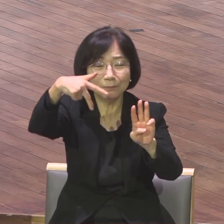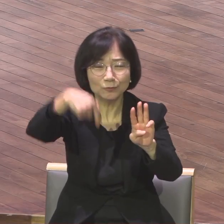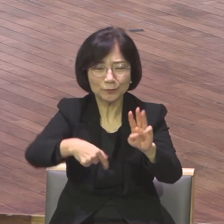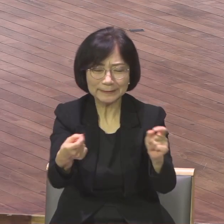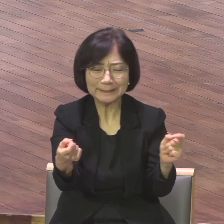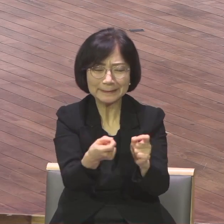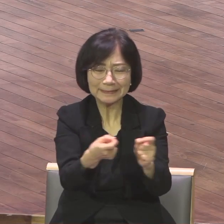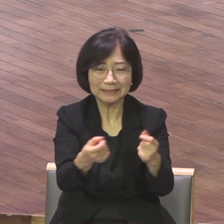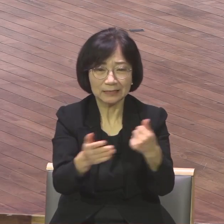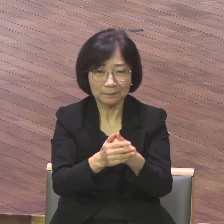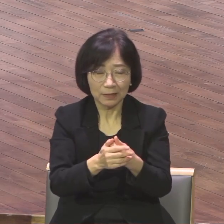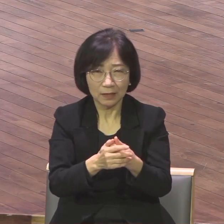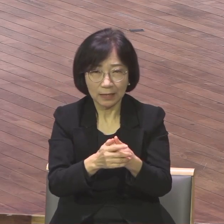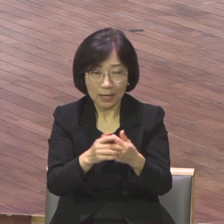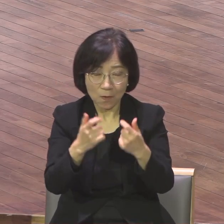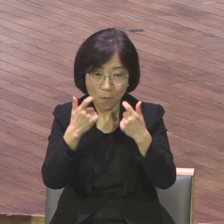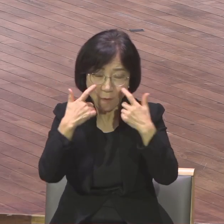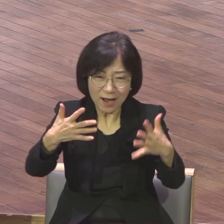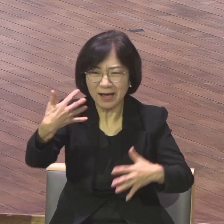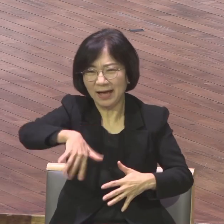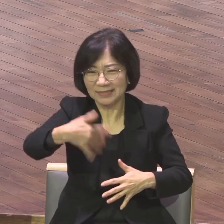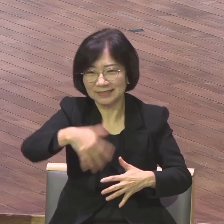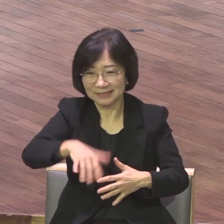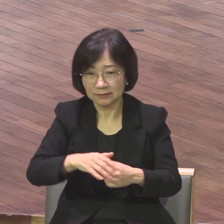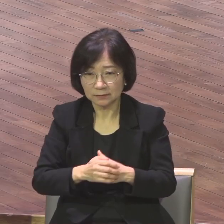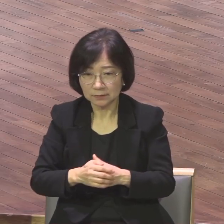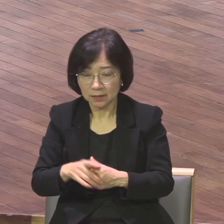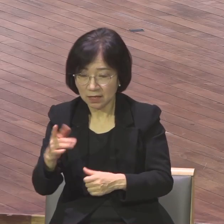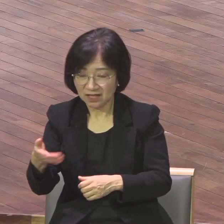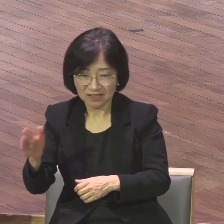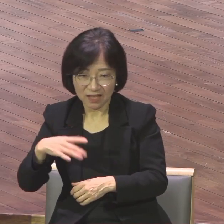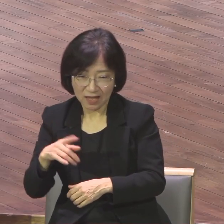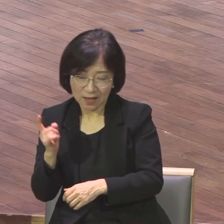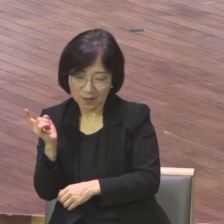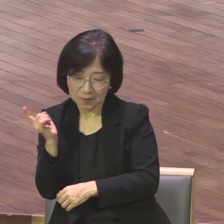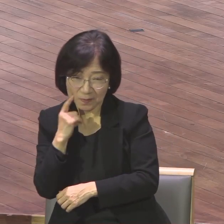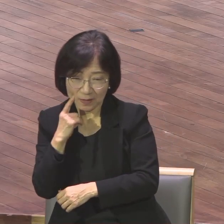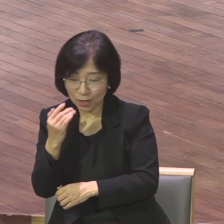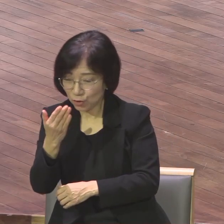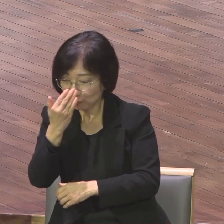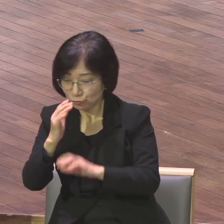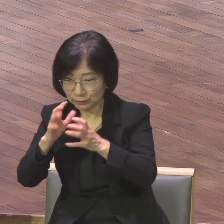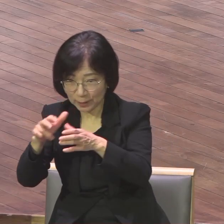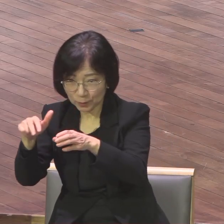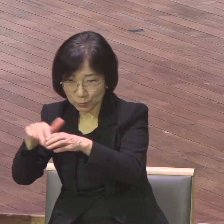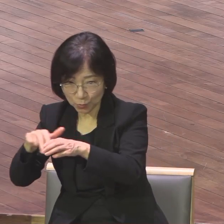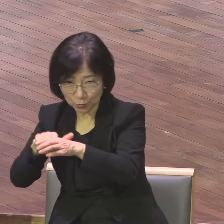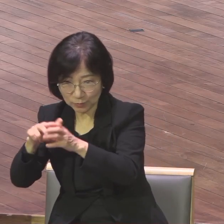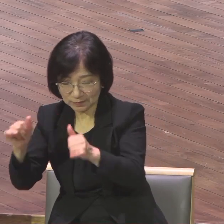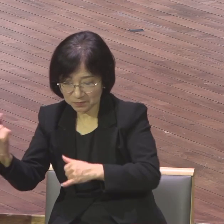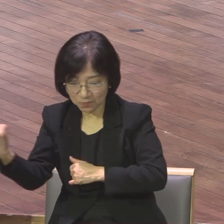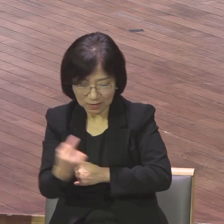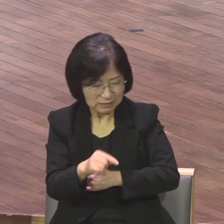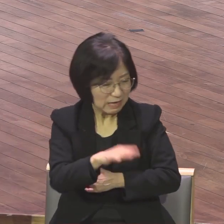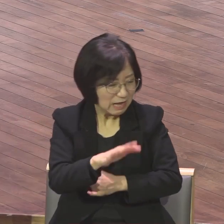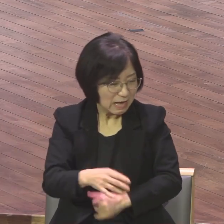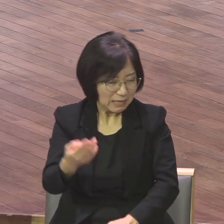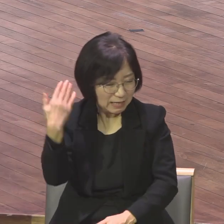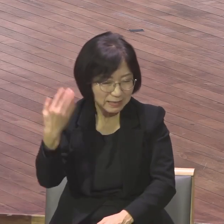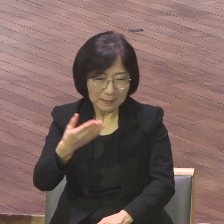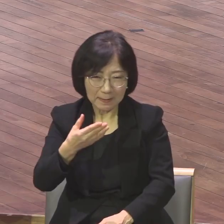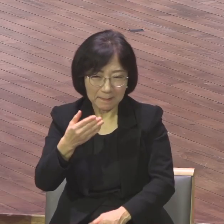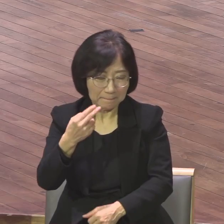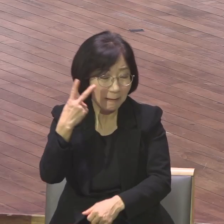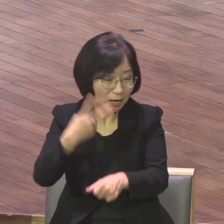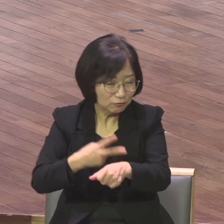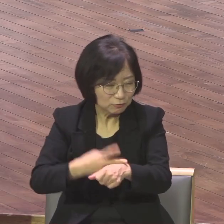여기에 온 열을 다 올렸어요. 이 순회 설교자들이. 자, 특별히 바울이 전한 복음을 희석시키는데